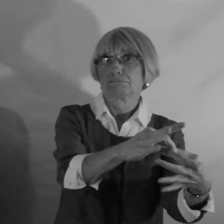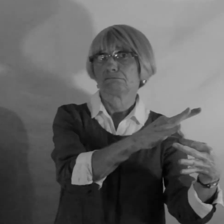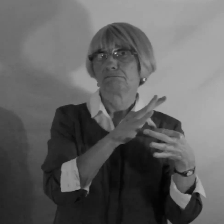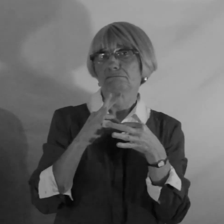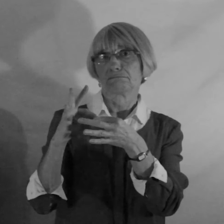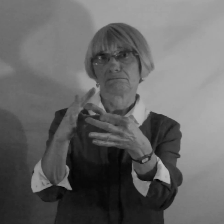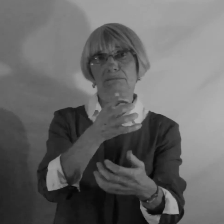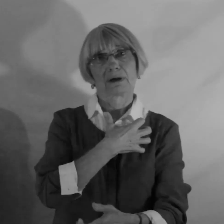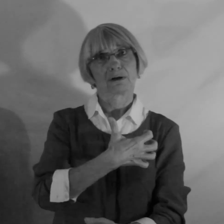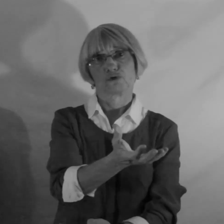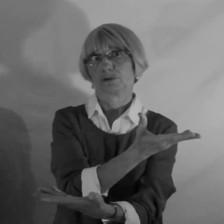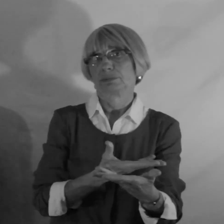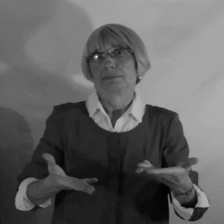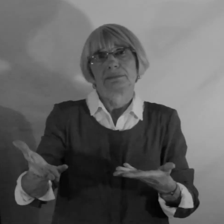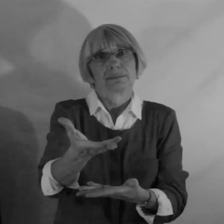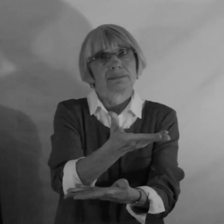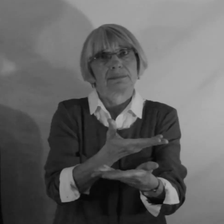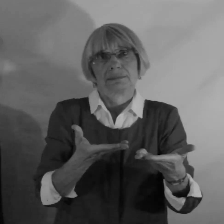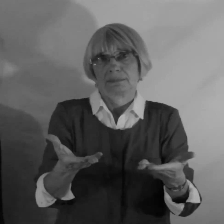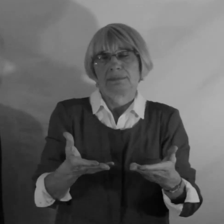façon très enrichissante.